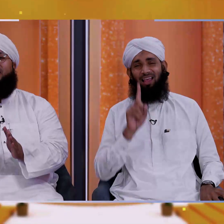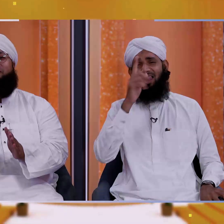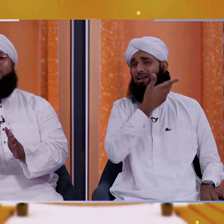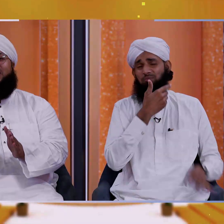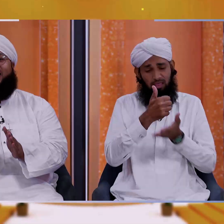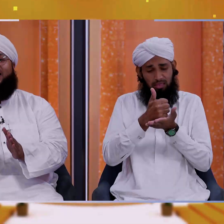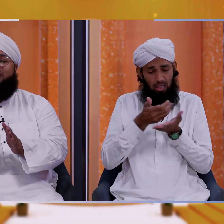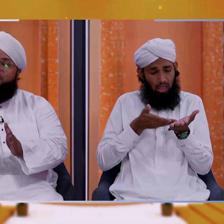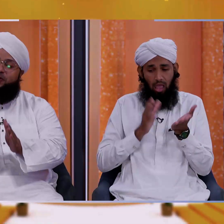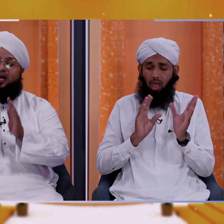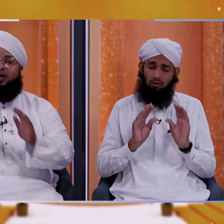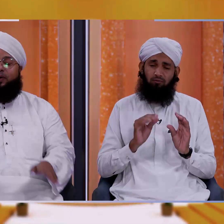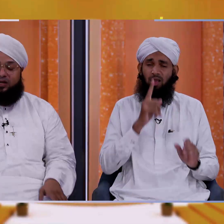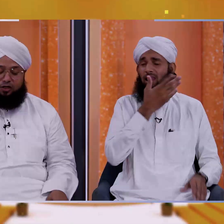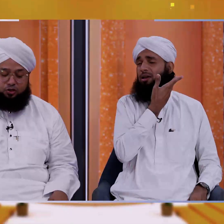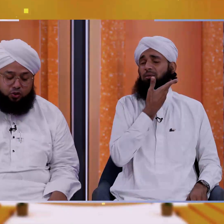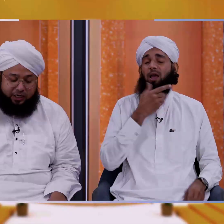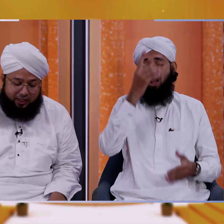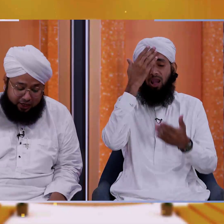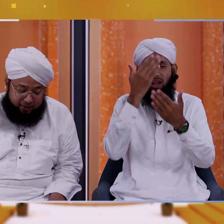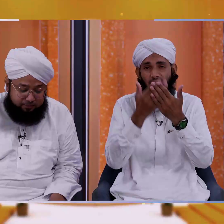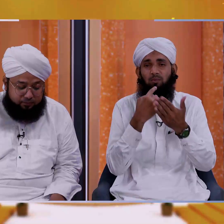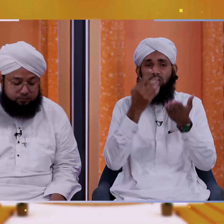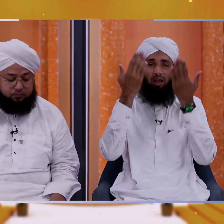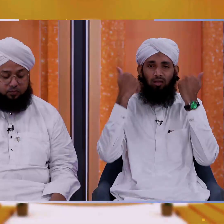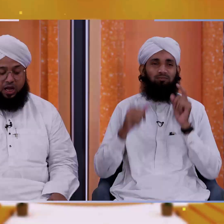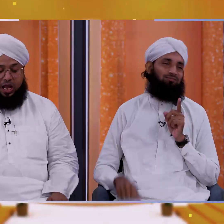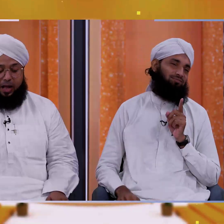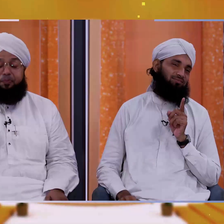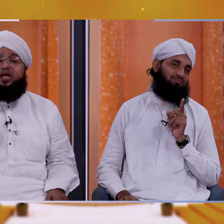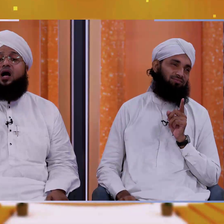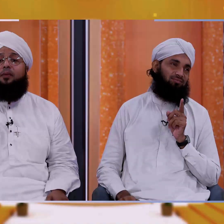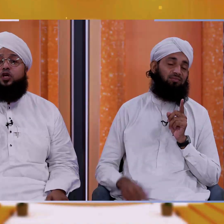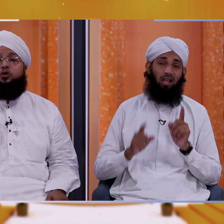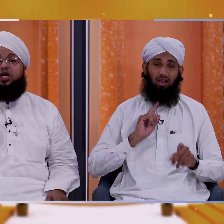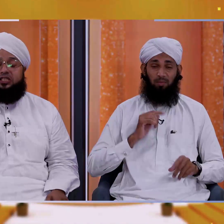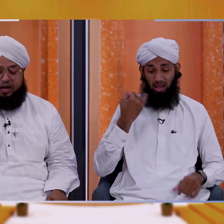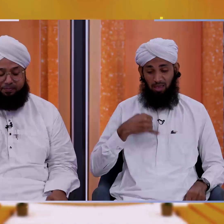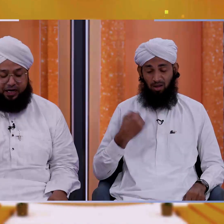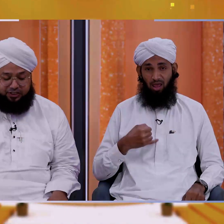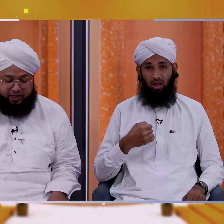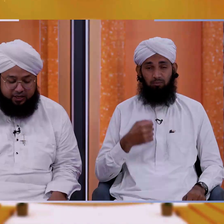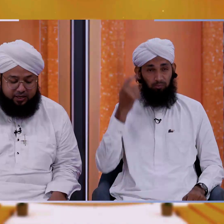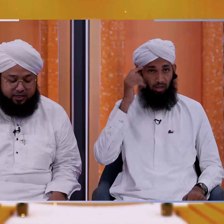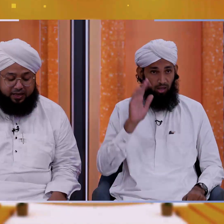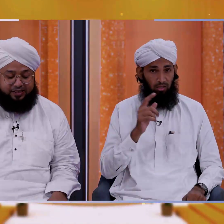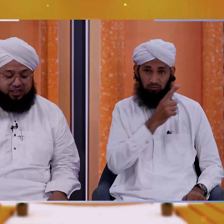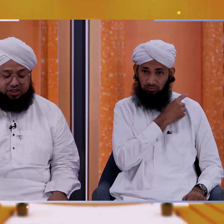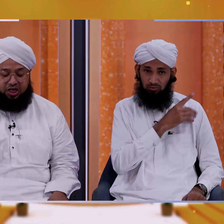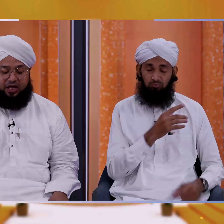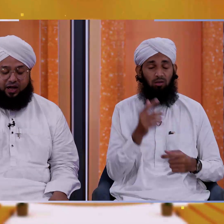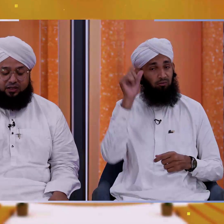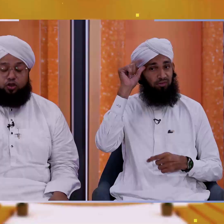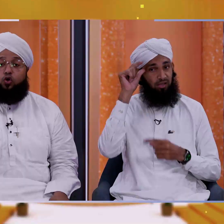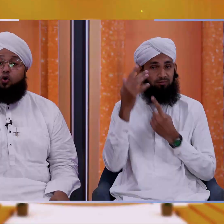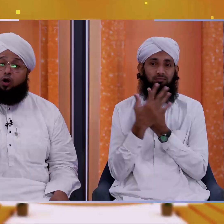پاک نے آپ کو دیا ہے اس پر اللہ پاک کا شکر ادا کریں، اپنی خامیوں کی اصلاح میں لگ جائیں، حسد